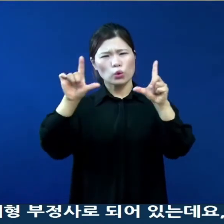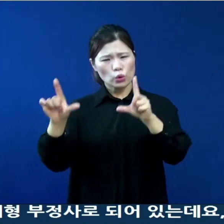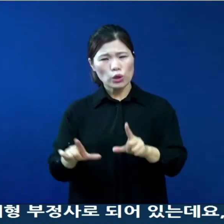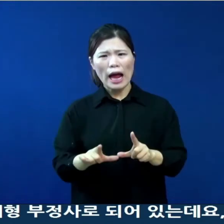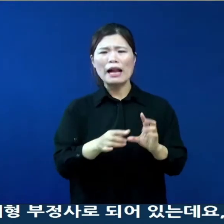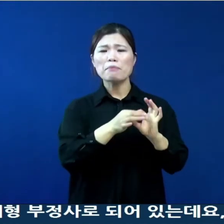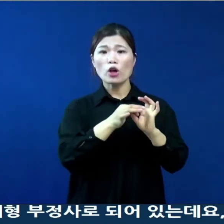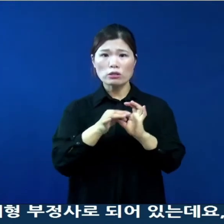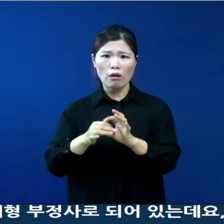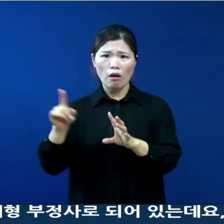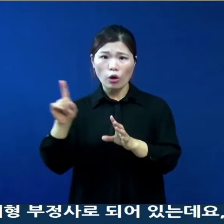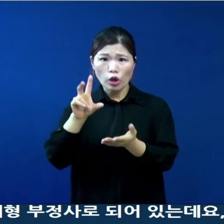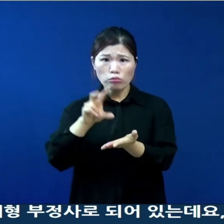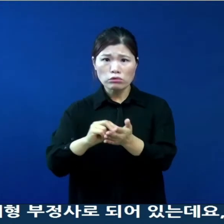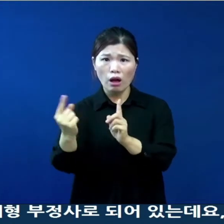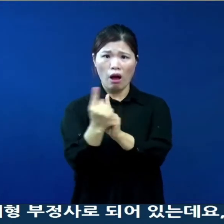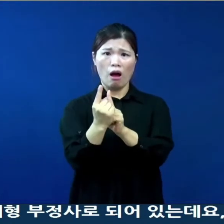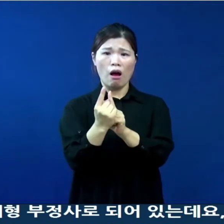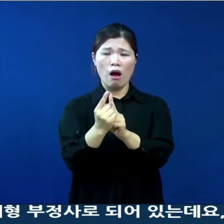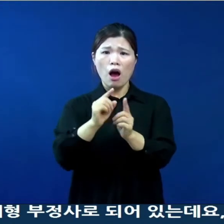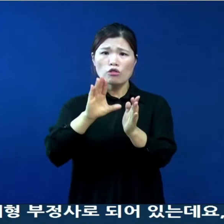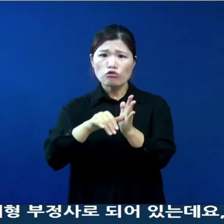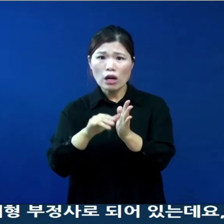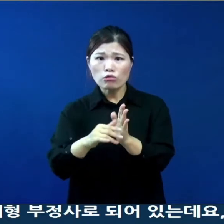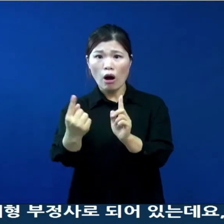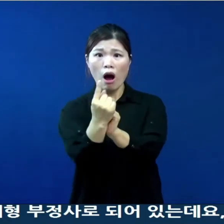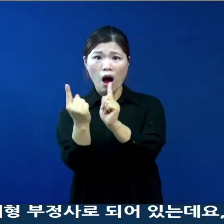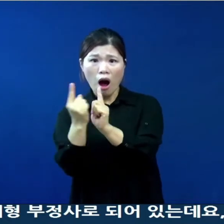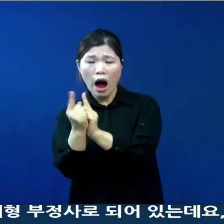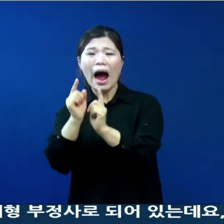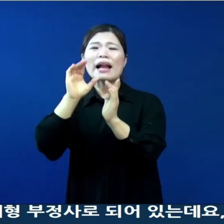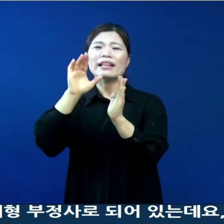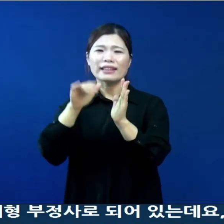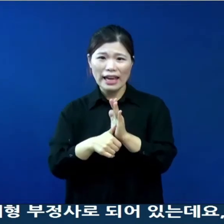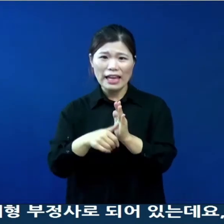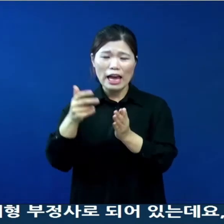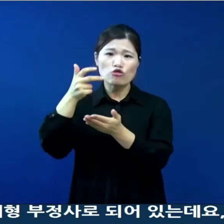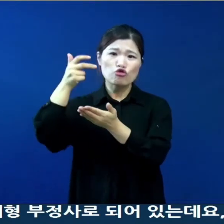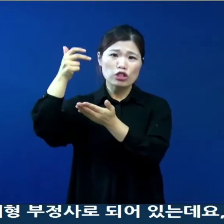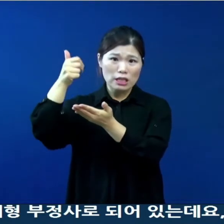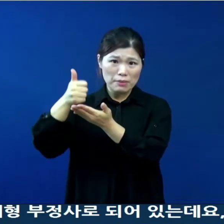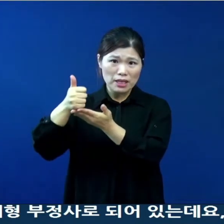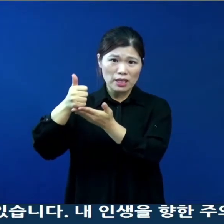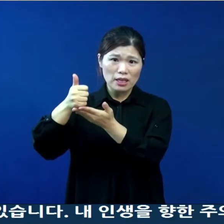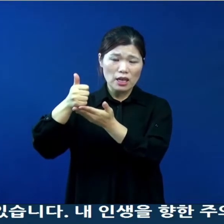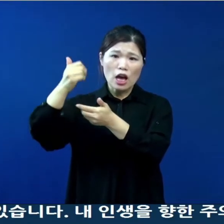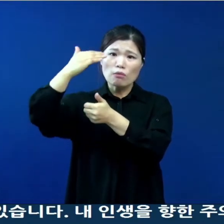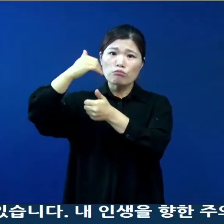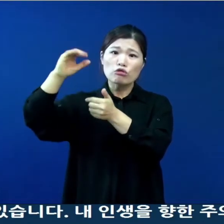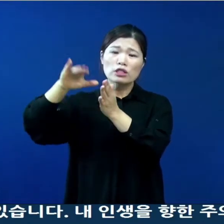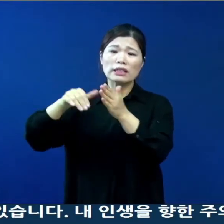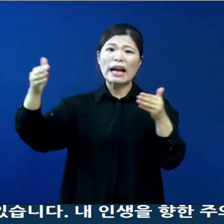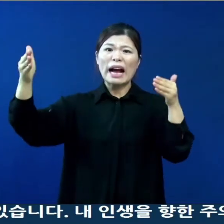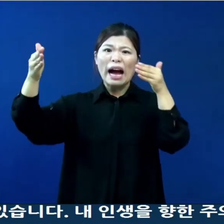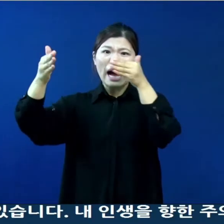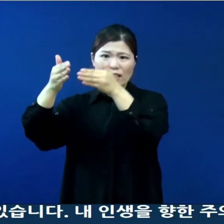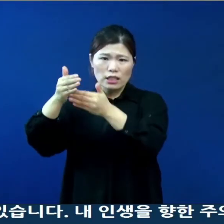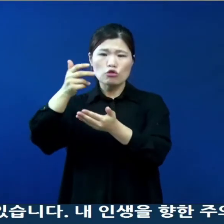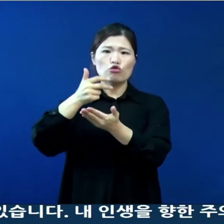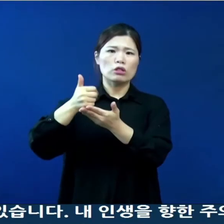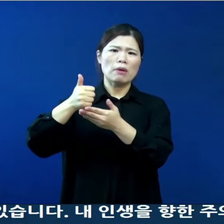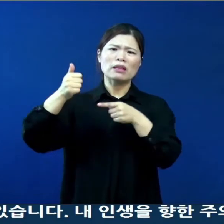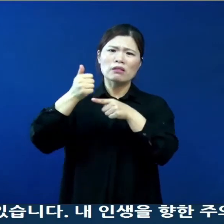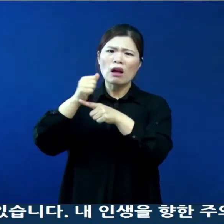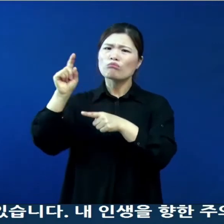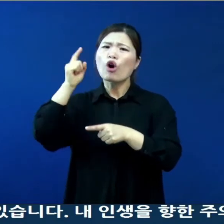어떤 문제가 닥치고 순간순간 계속해서 주님이 부르신 그날까지 주의 뜻이 무엇인지를